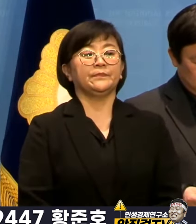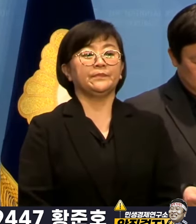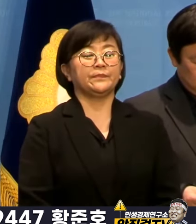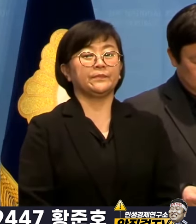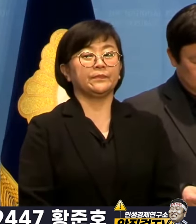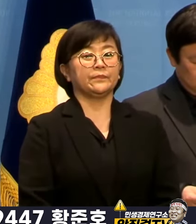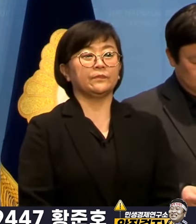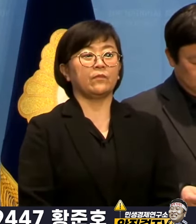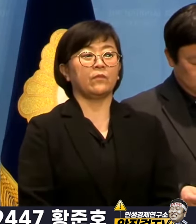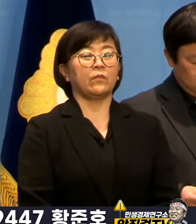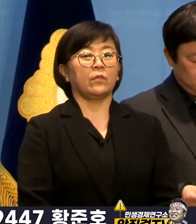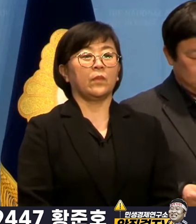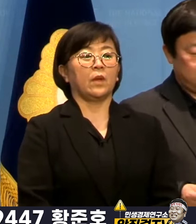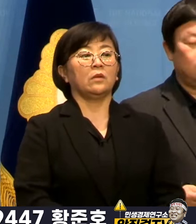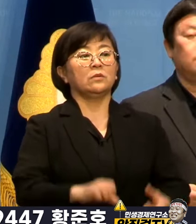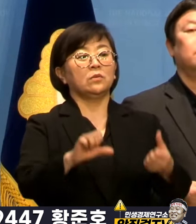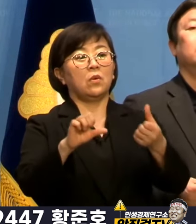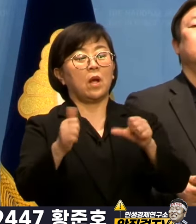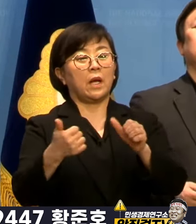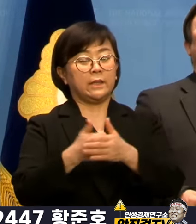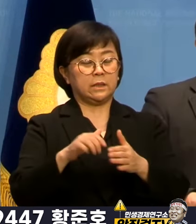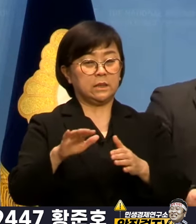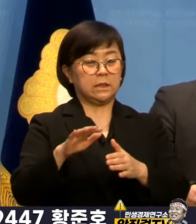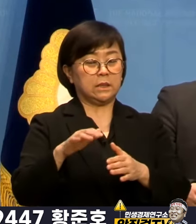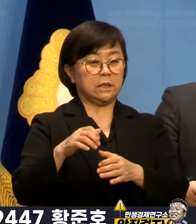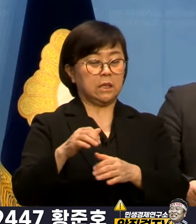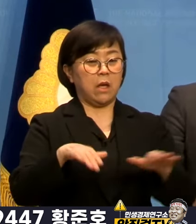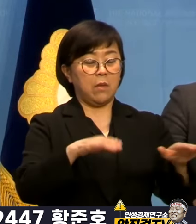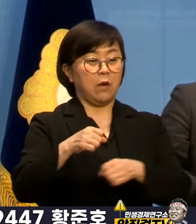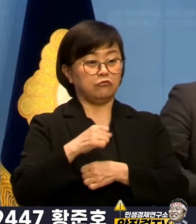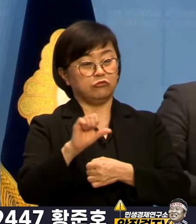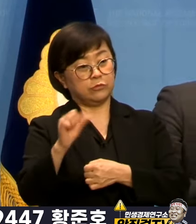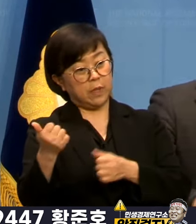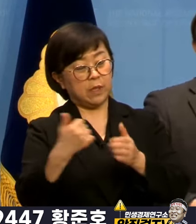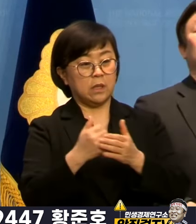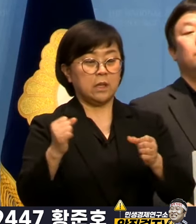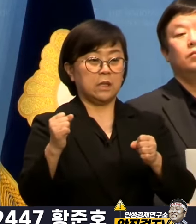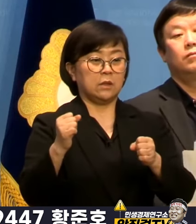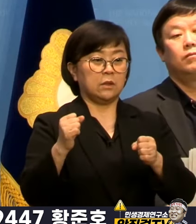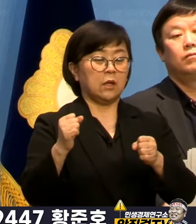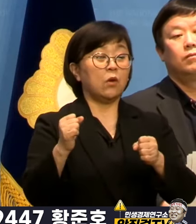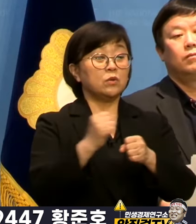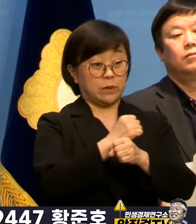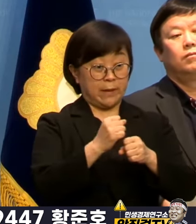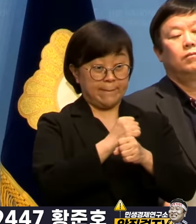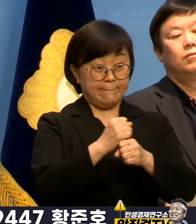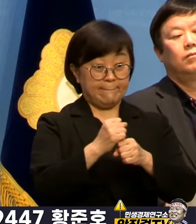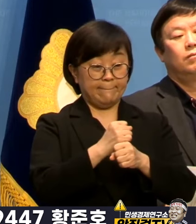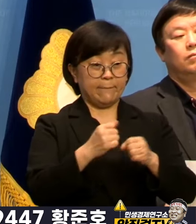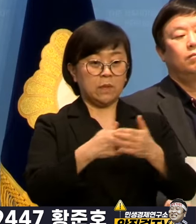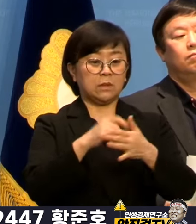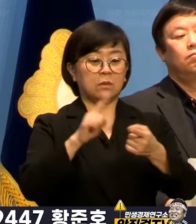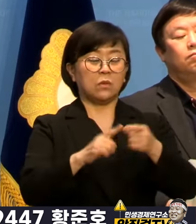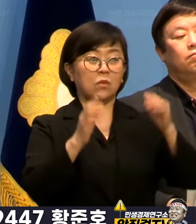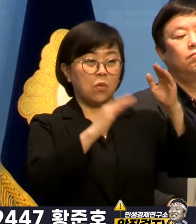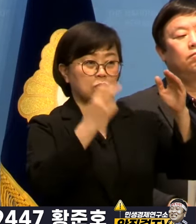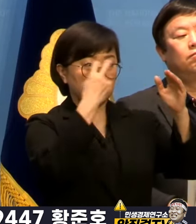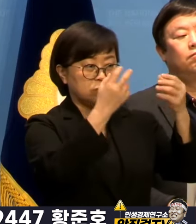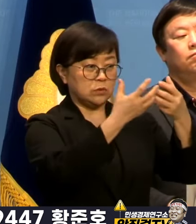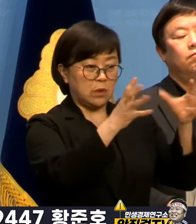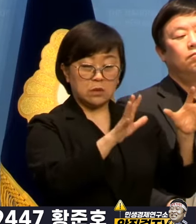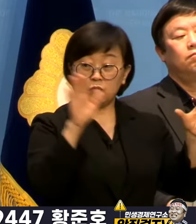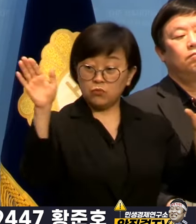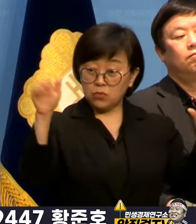있습니다. 고 최수근 상병 사망사건 조사를 조작했다는 의혹으로 공수처에서 조사를 받고